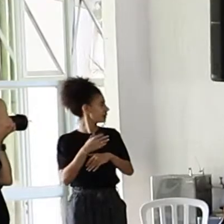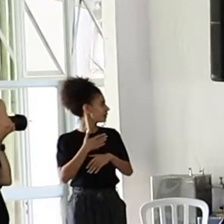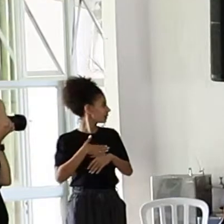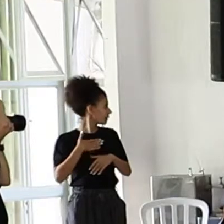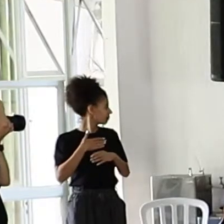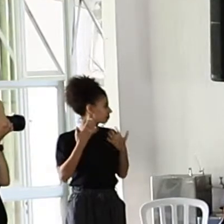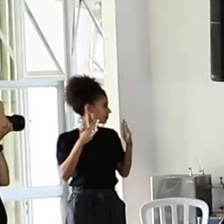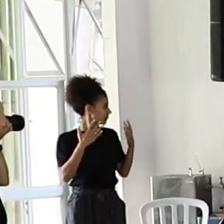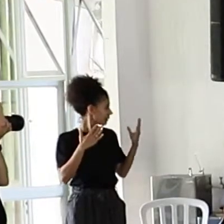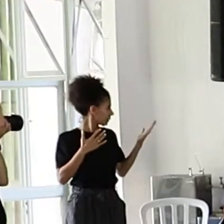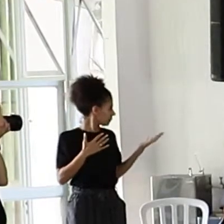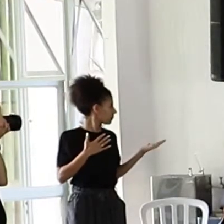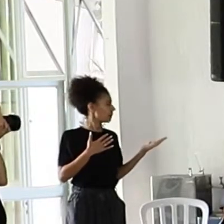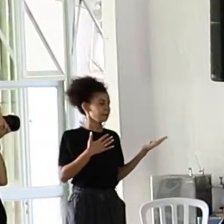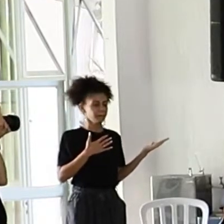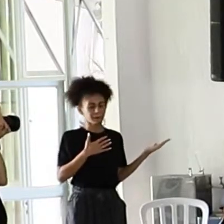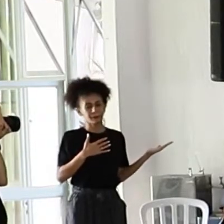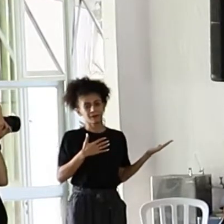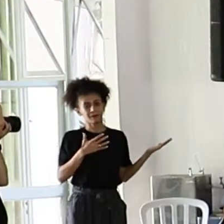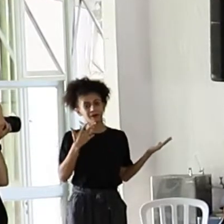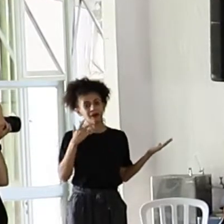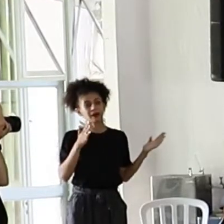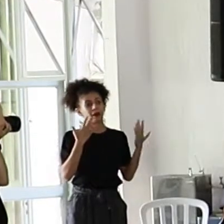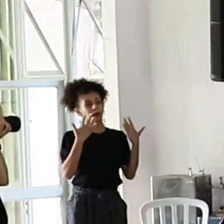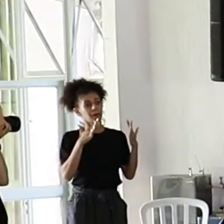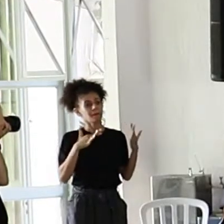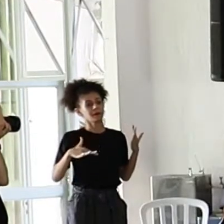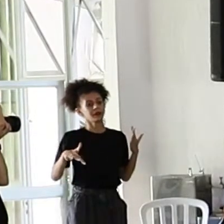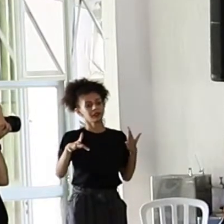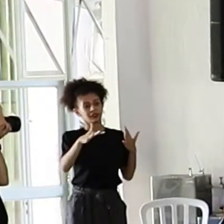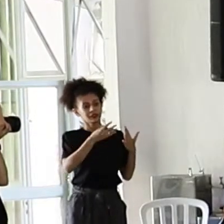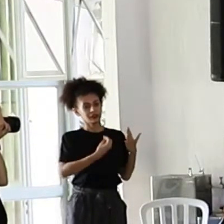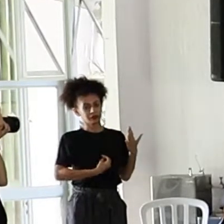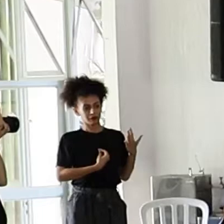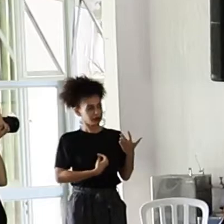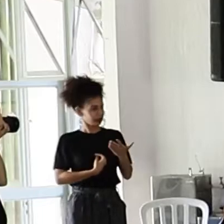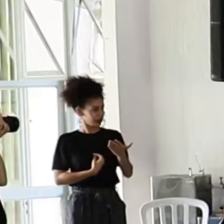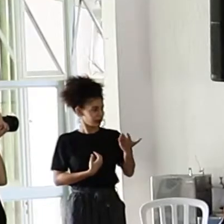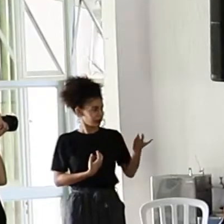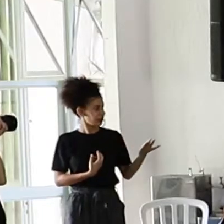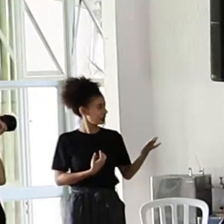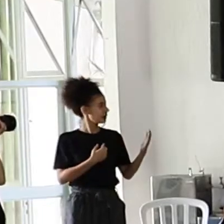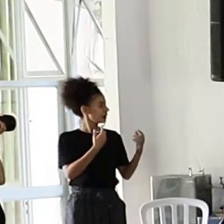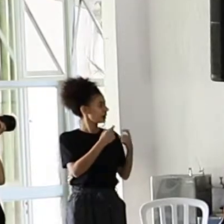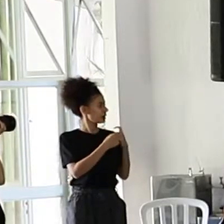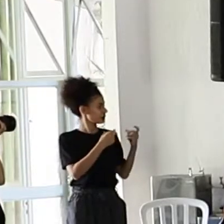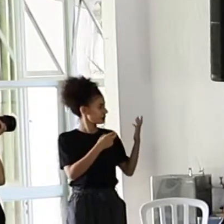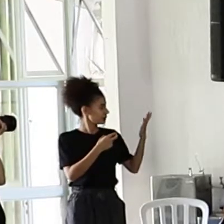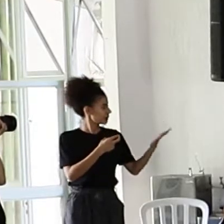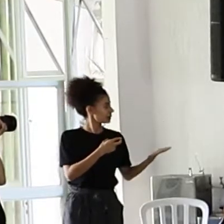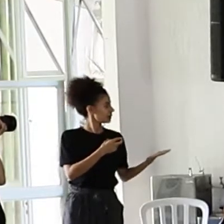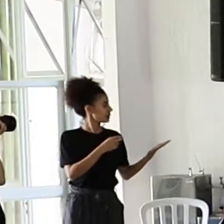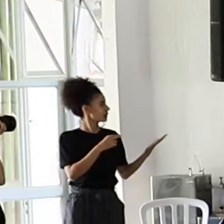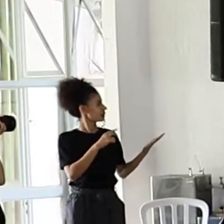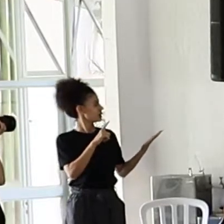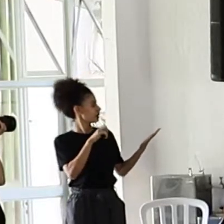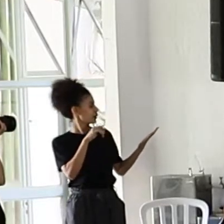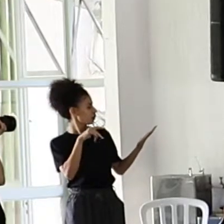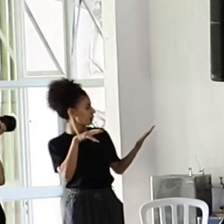gostaria de te parabenizar parabenizar todos vocês estão presentes Nossa administradora